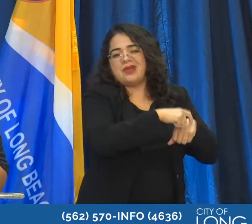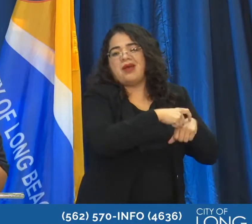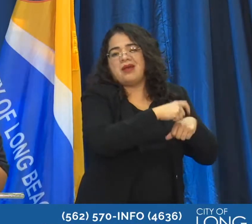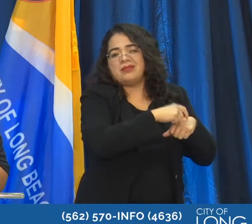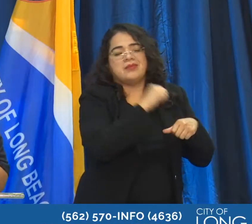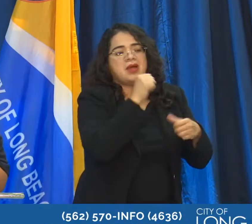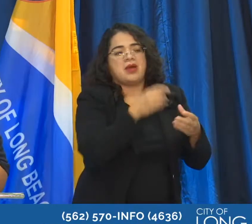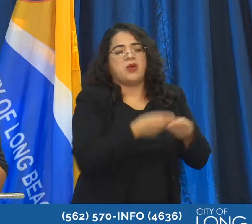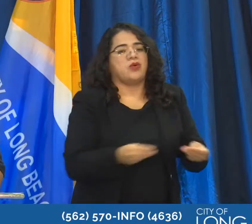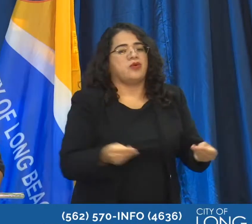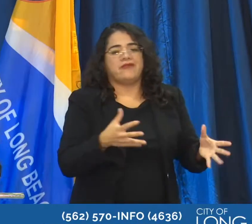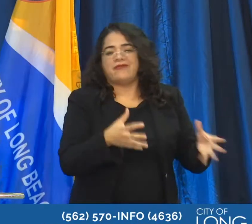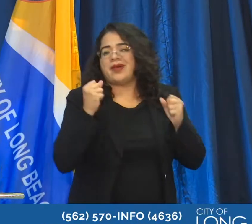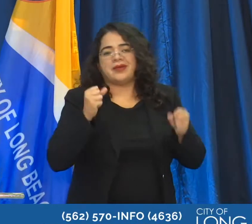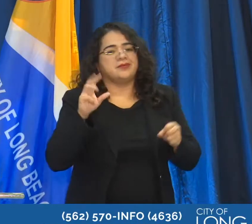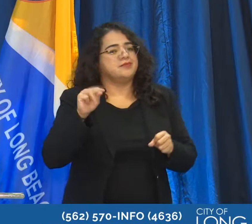muy